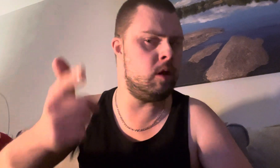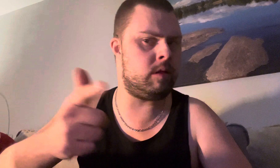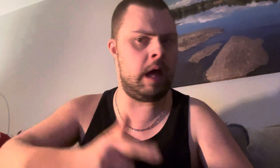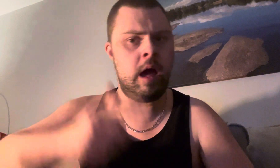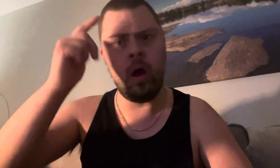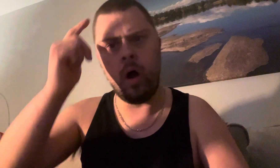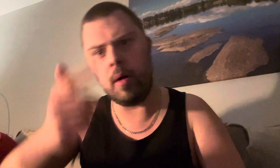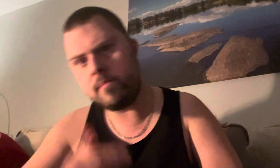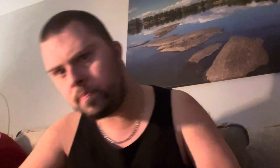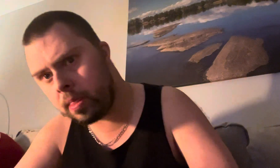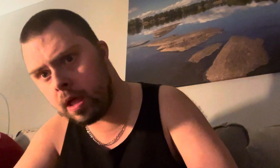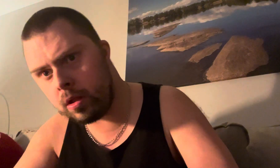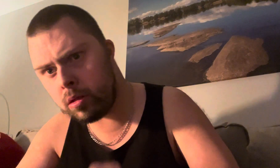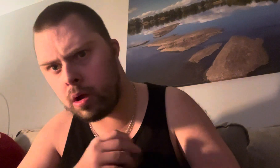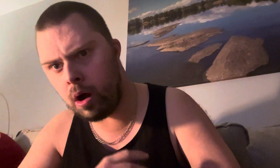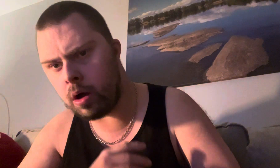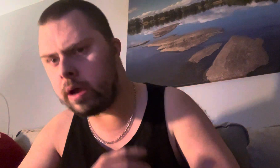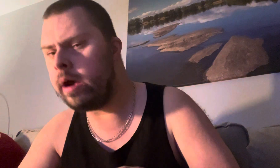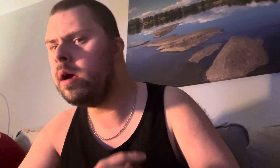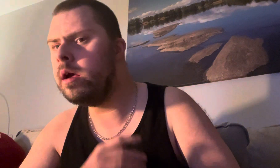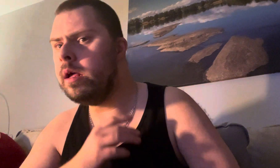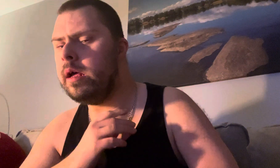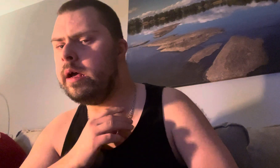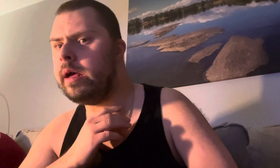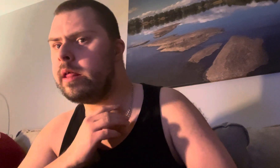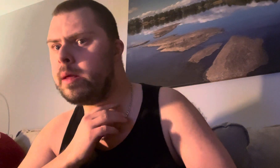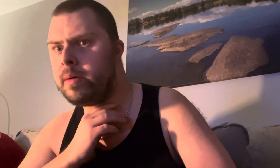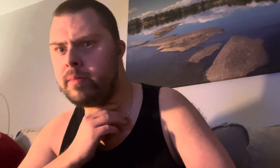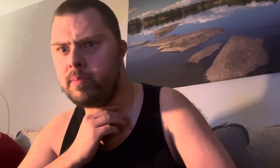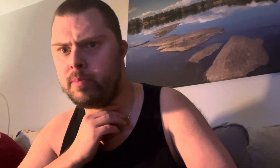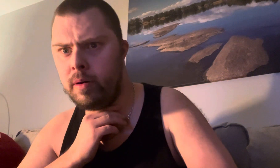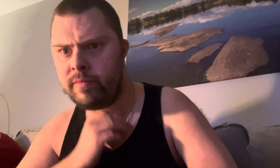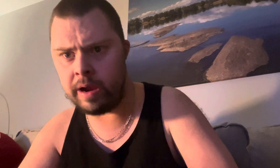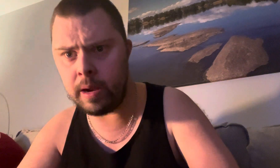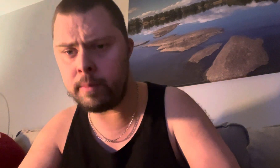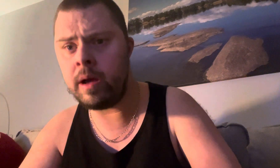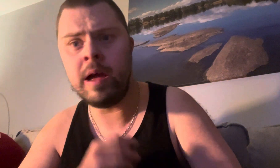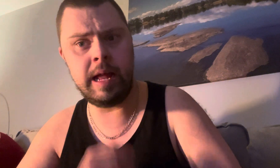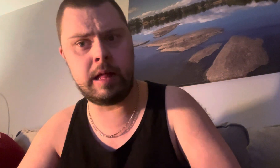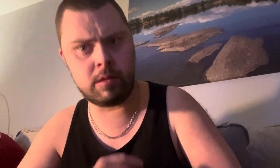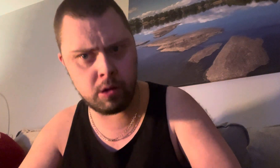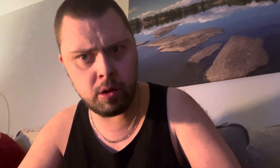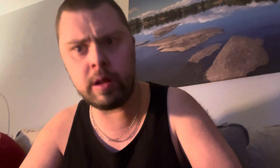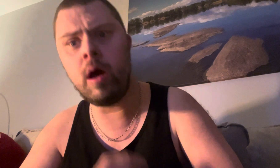det. Nu ska jag se på film lite stund